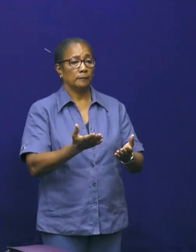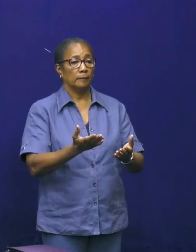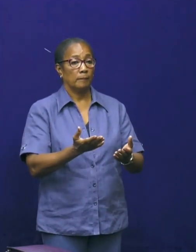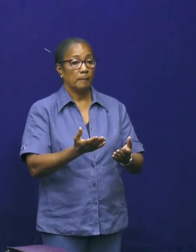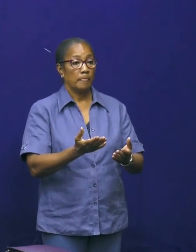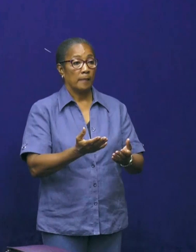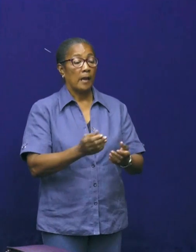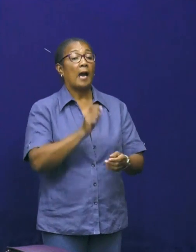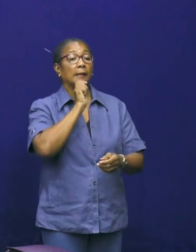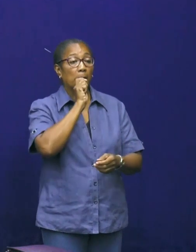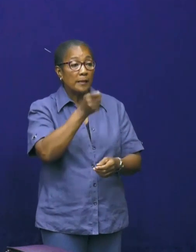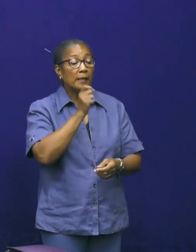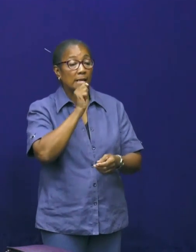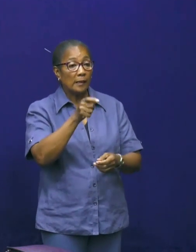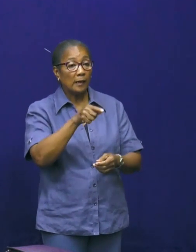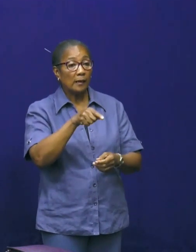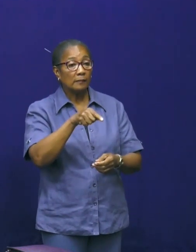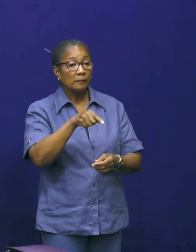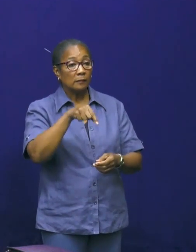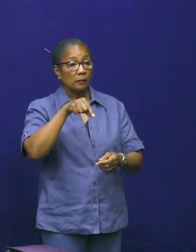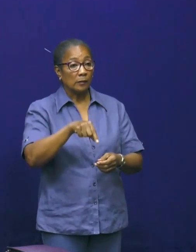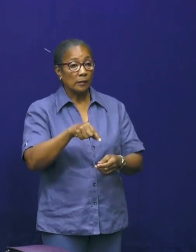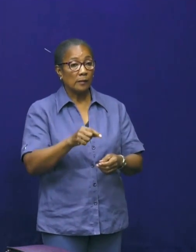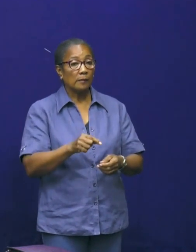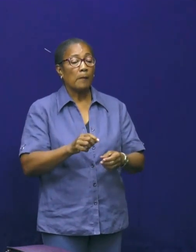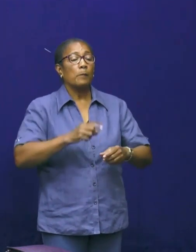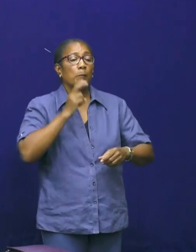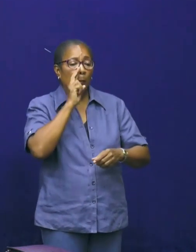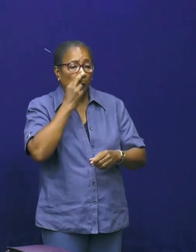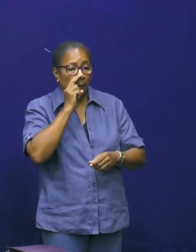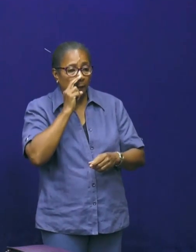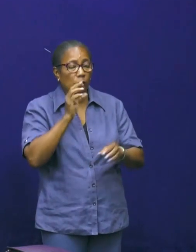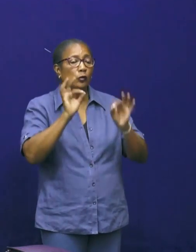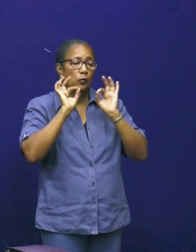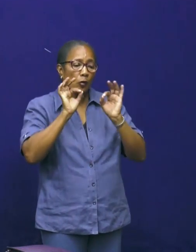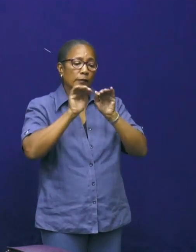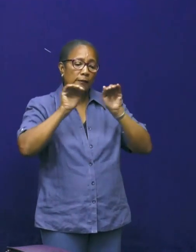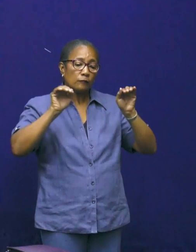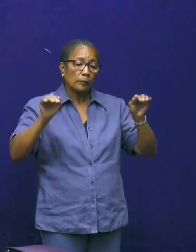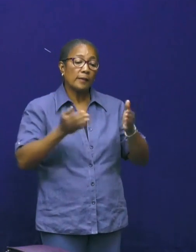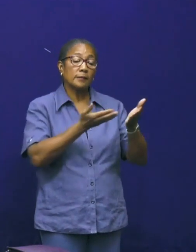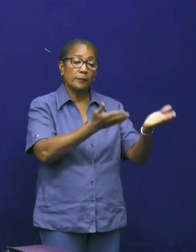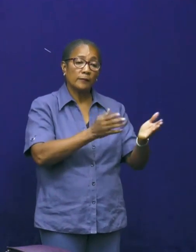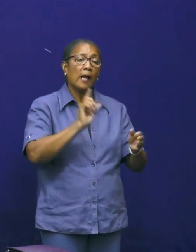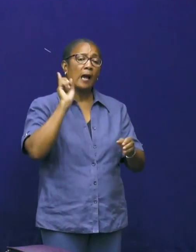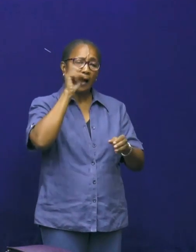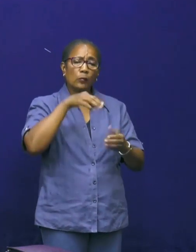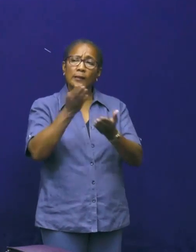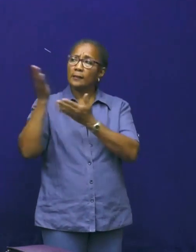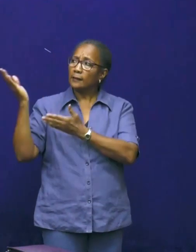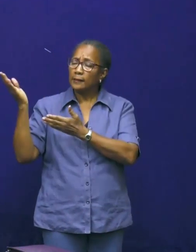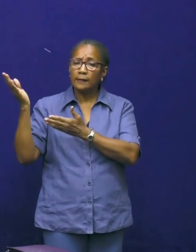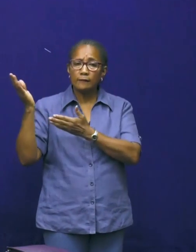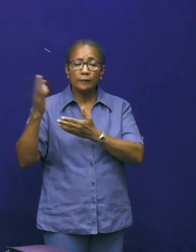Aan de media die toch poogt en tracht de juiste informatie te brengen. Al wordt dat gegeven. U